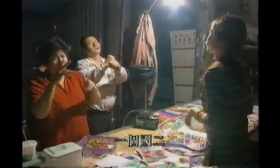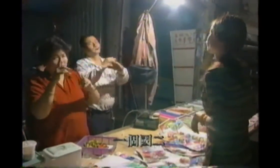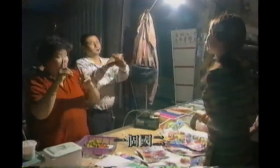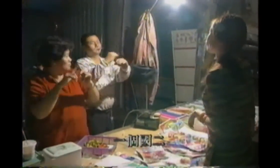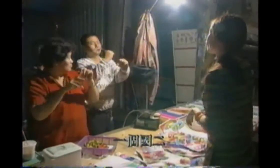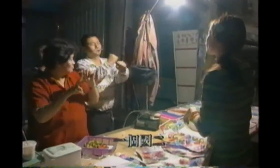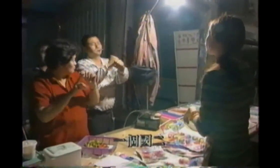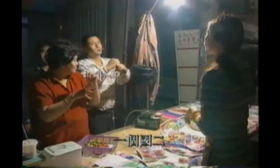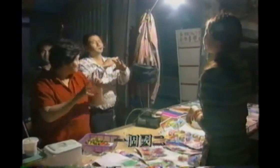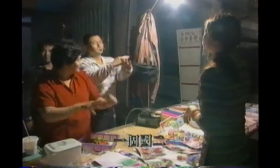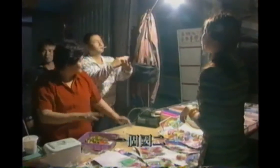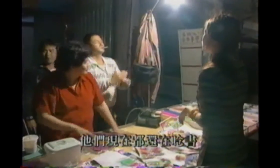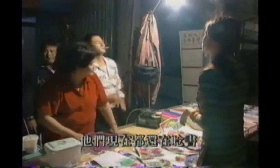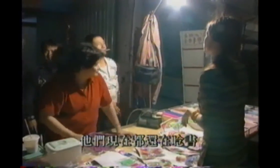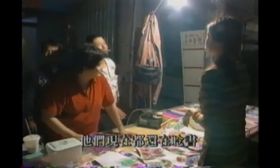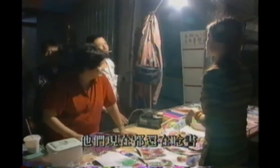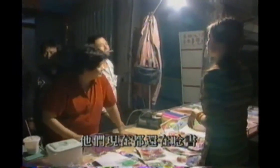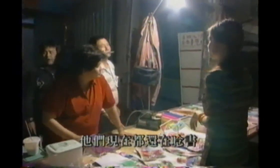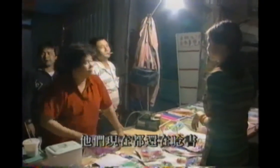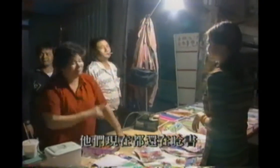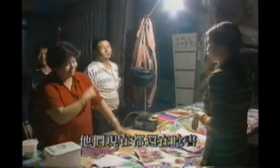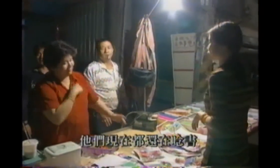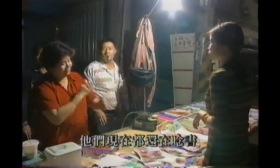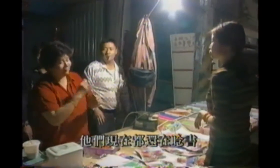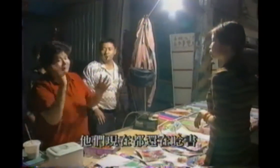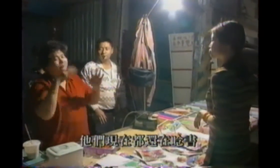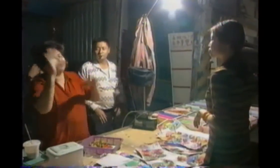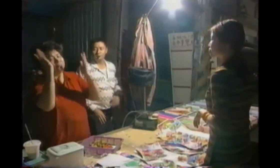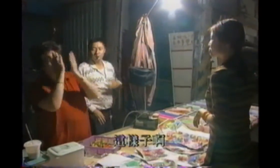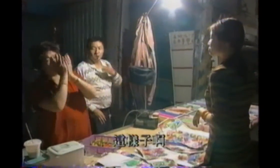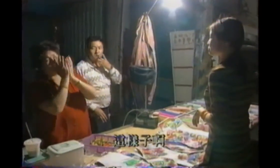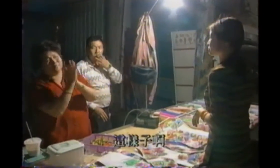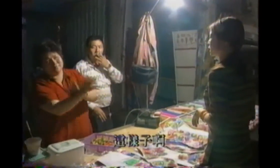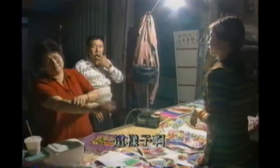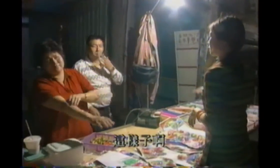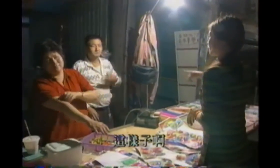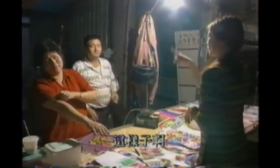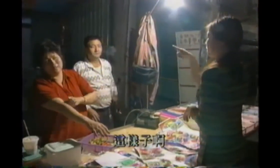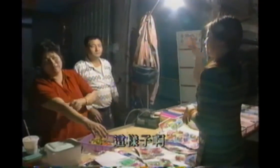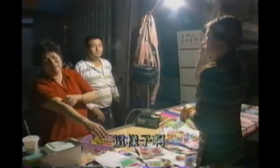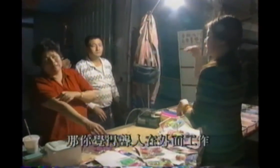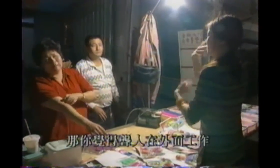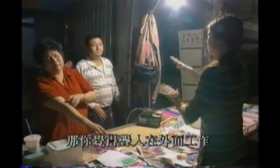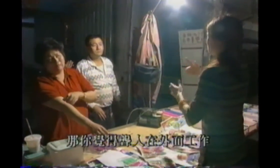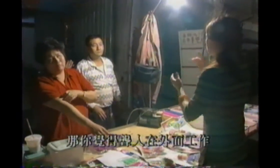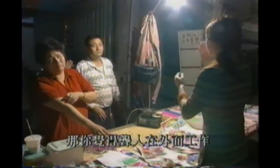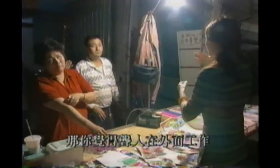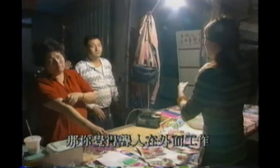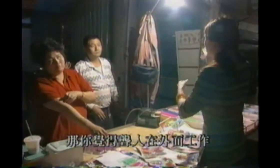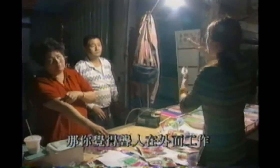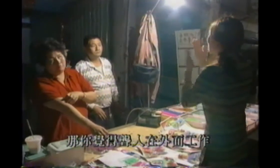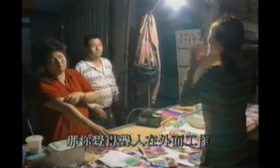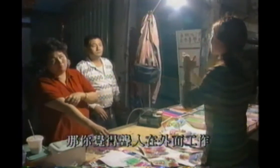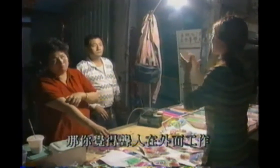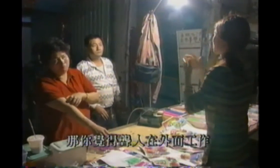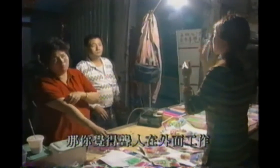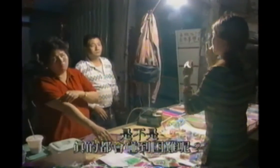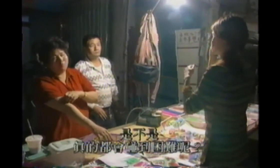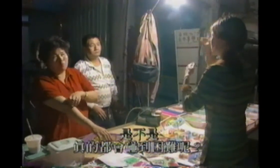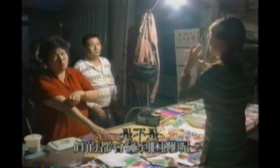一个国二，他们现在都还在念书。 这样子啊。那你觉得聋人在外面工作，是不是